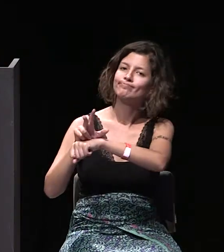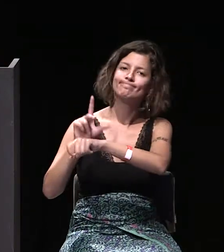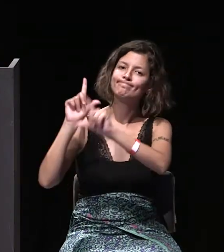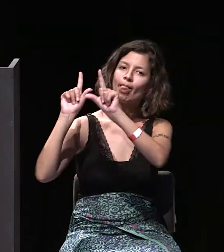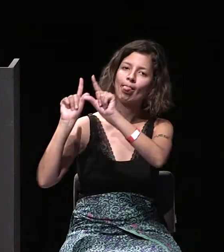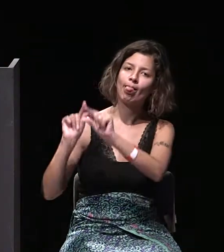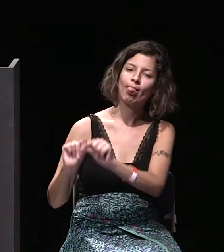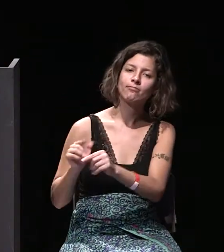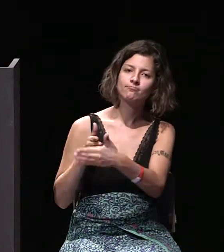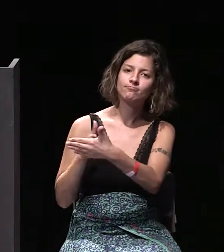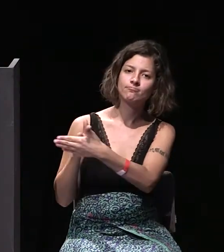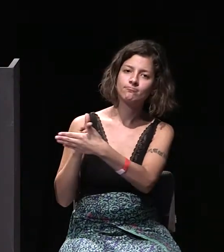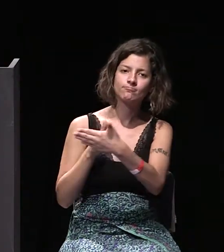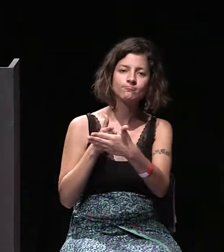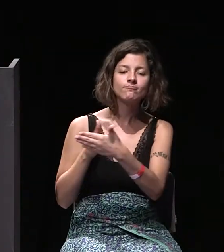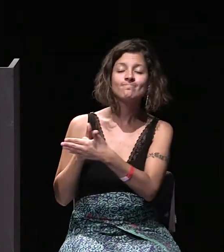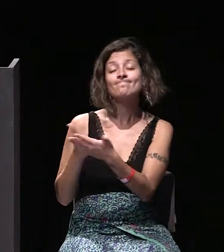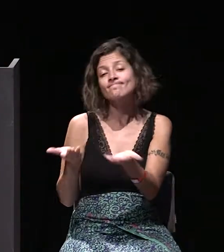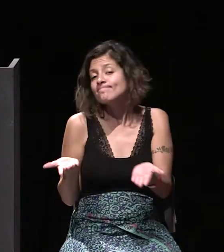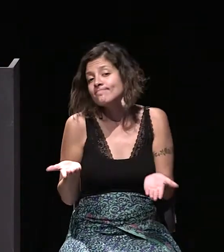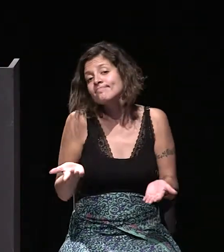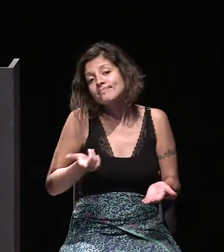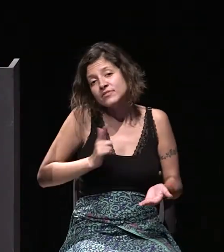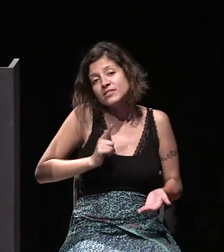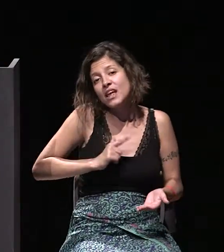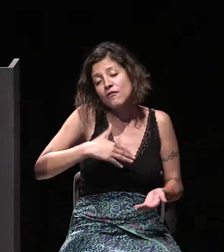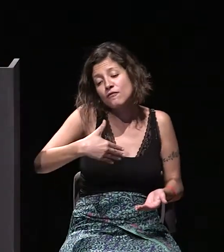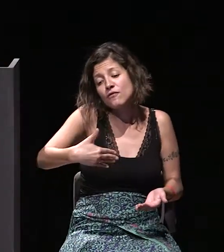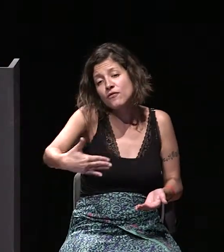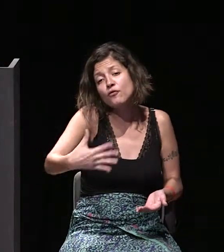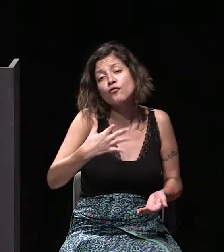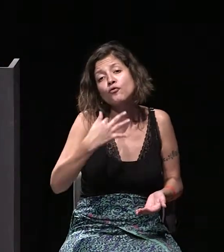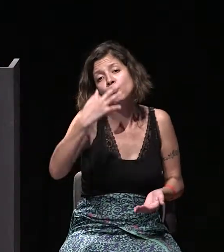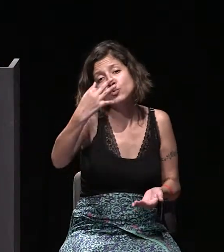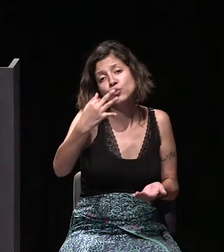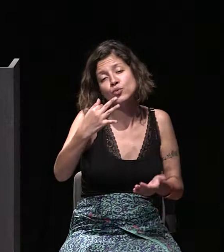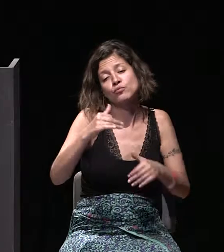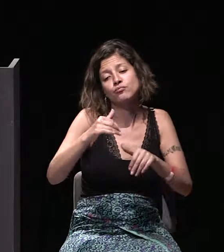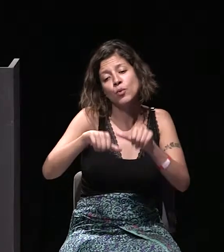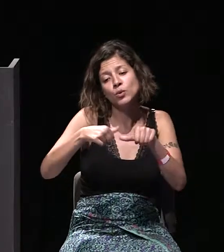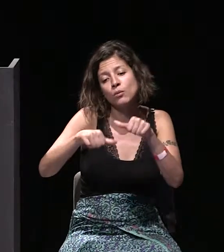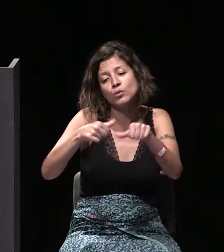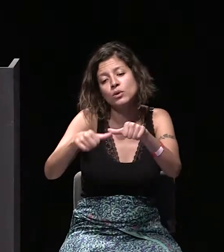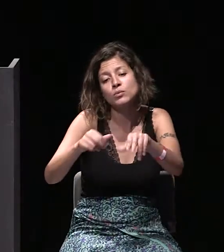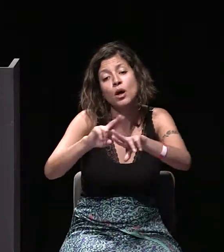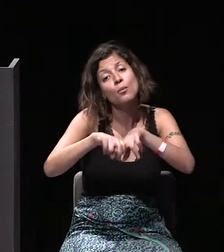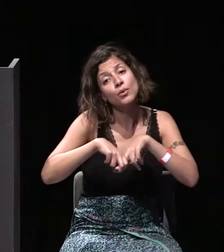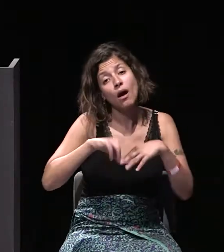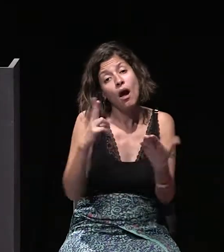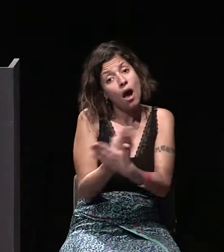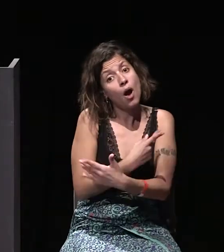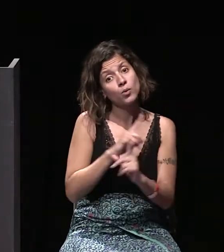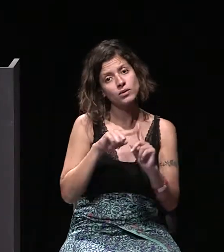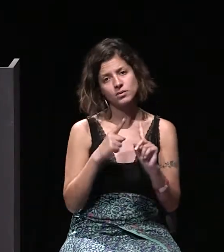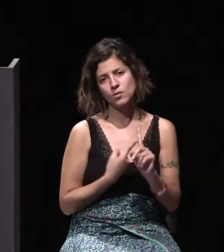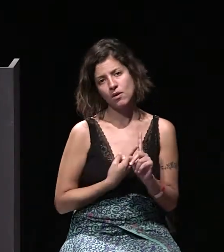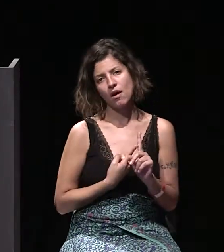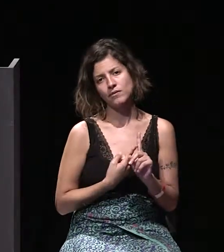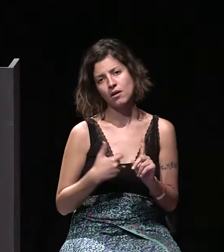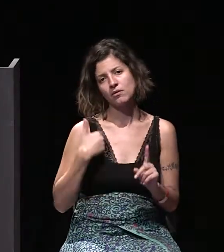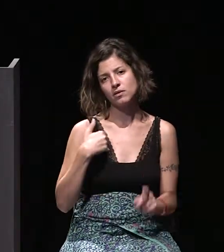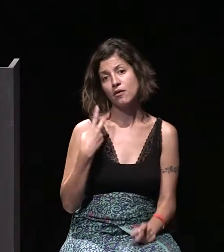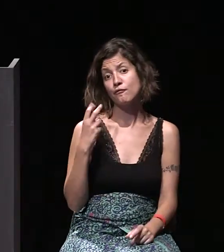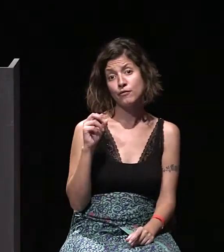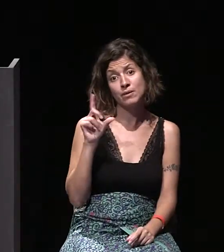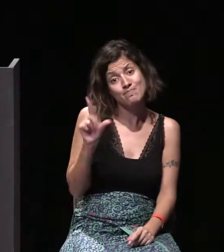bom, determinam, digamos, as consequências da sua vida por causa dessa gravidez que acontece com menos de